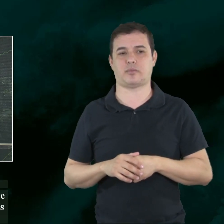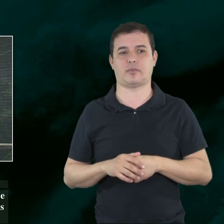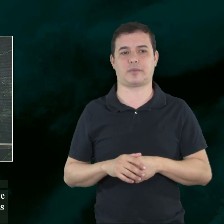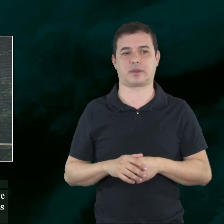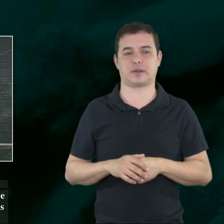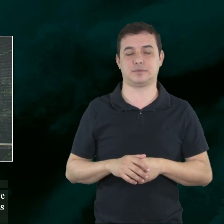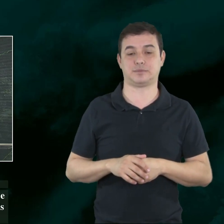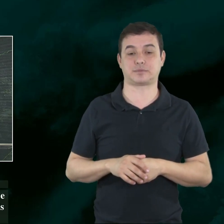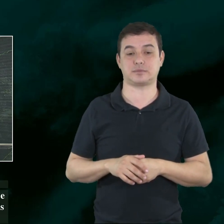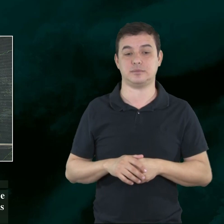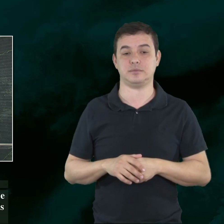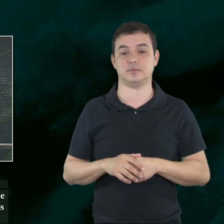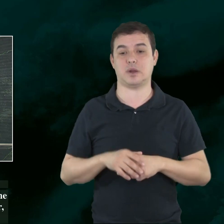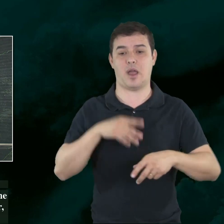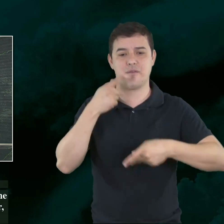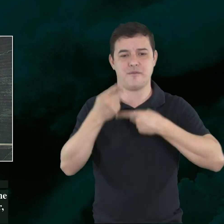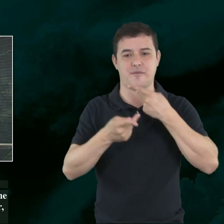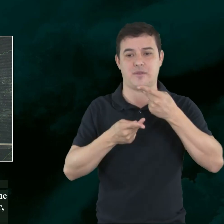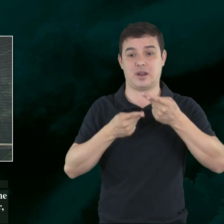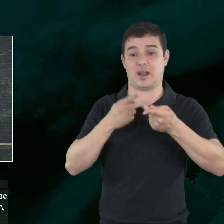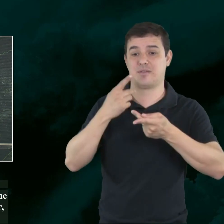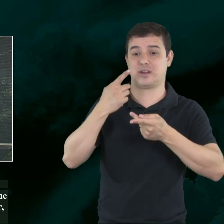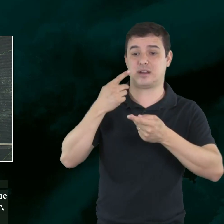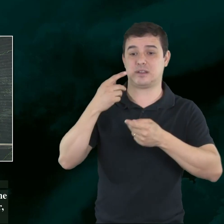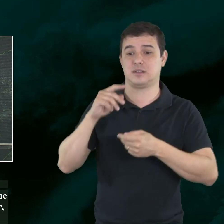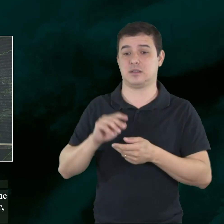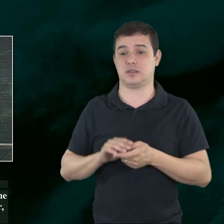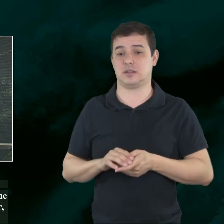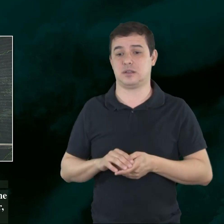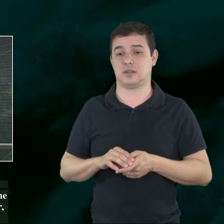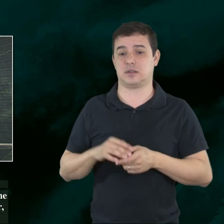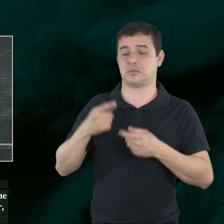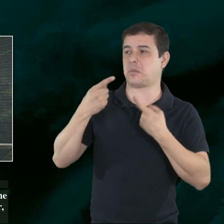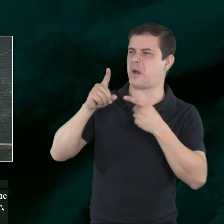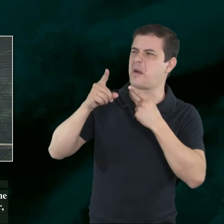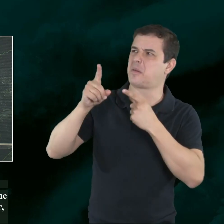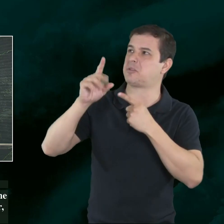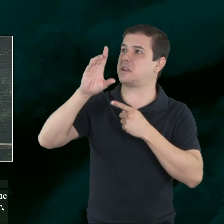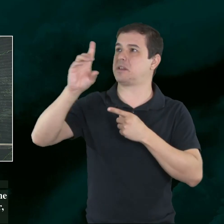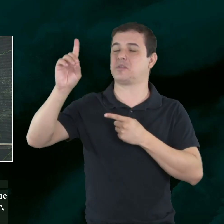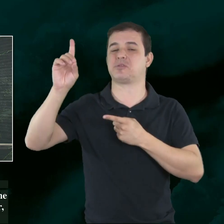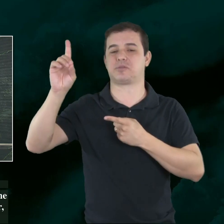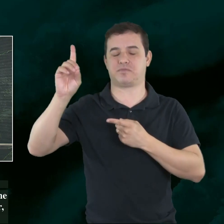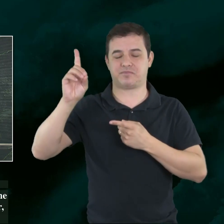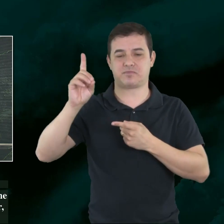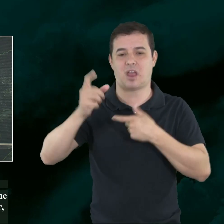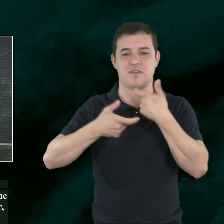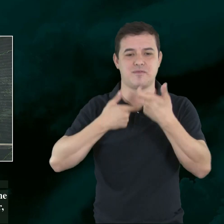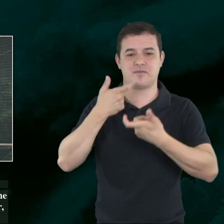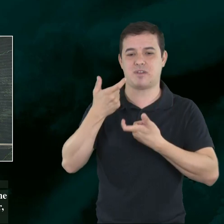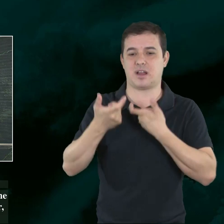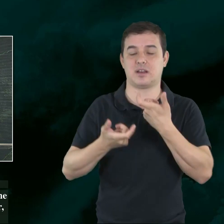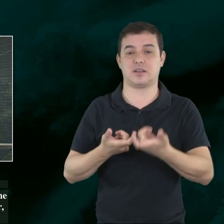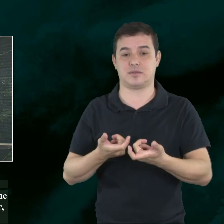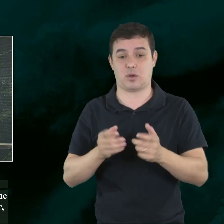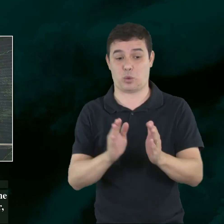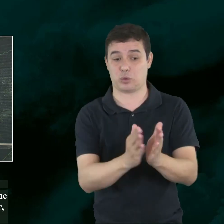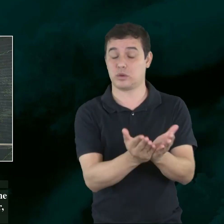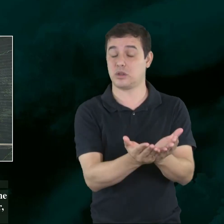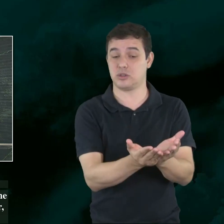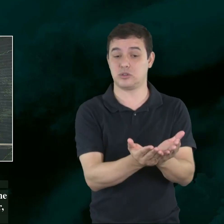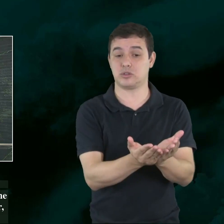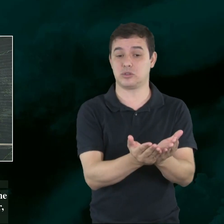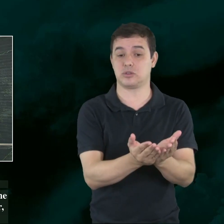seguinte, e abriu a boca em blasfêmias contra Deus para lhe difamar o nome e difamar o tabernáculo, a saber, os que habitam